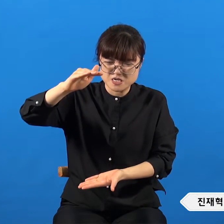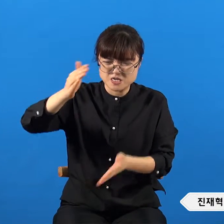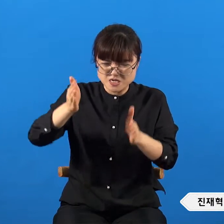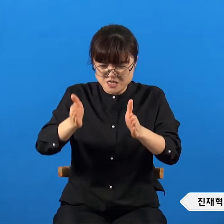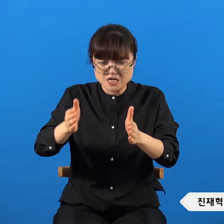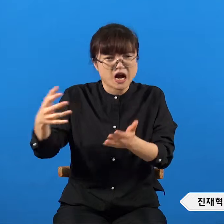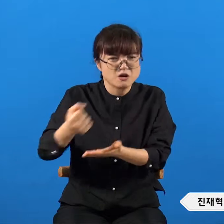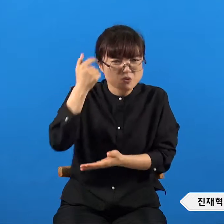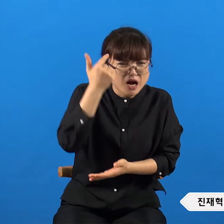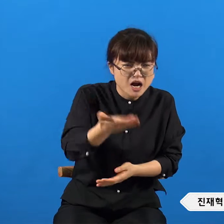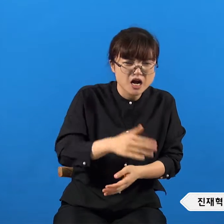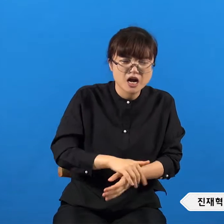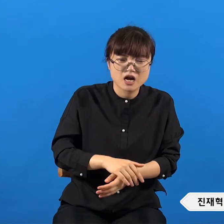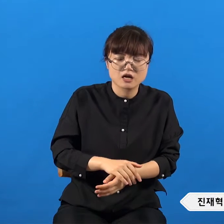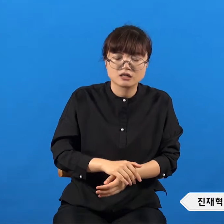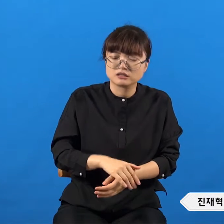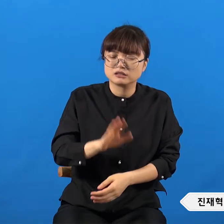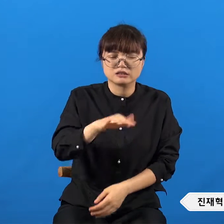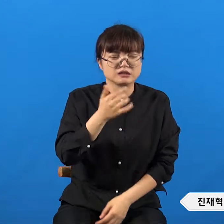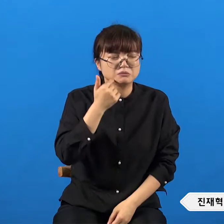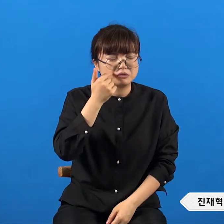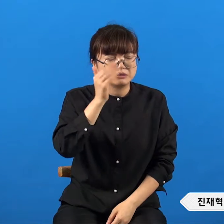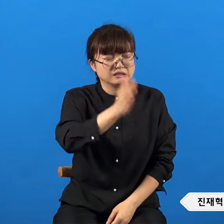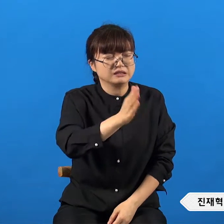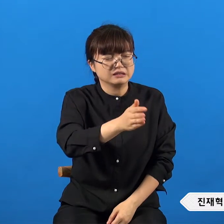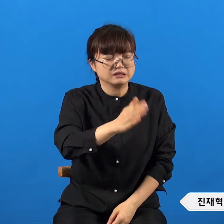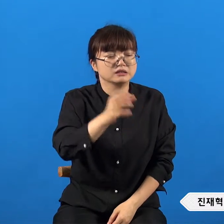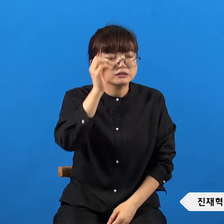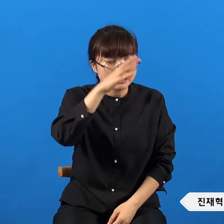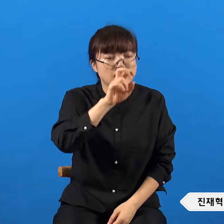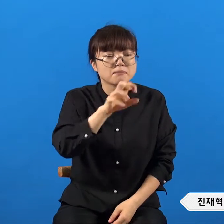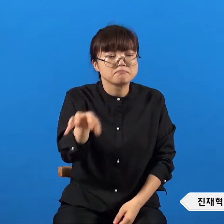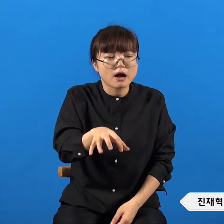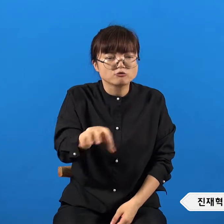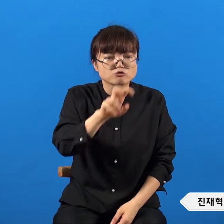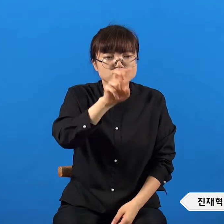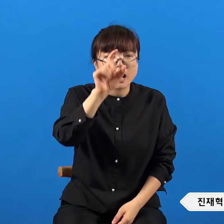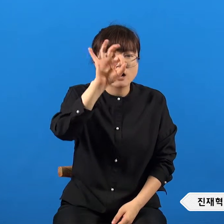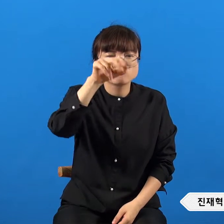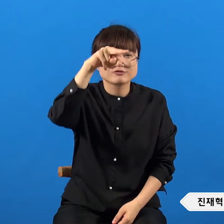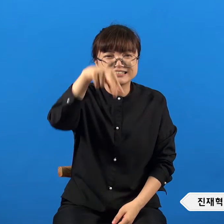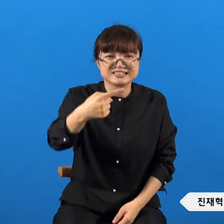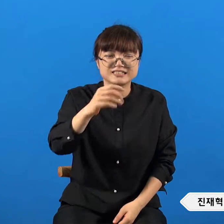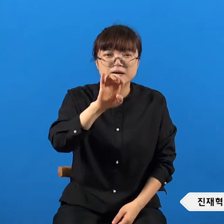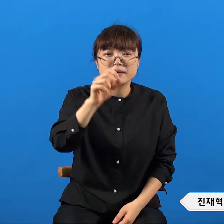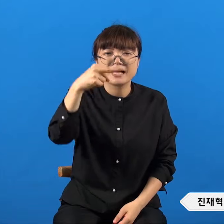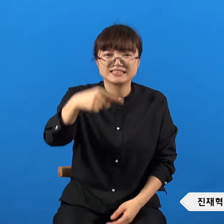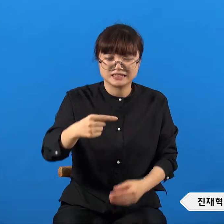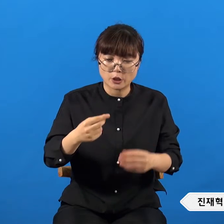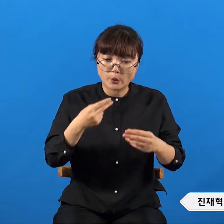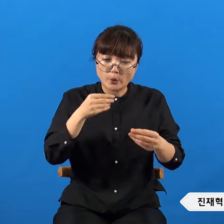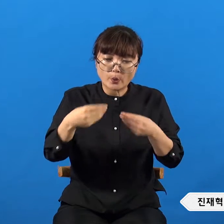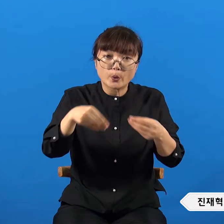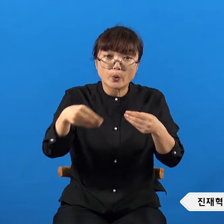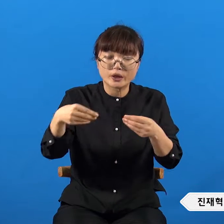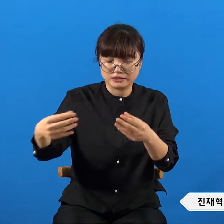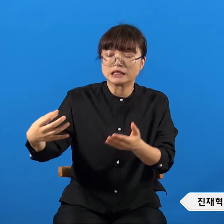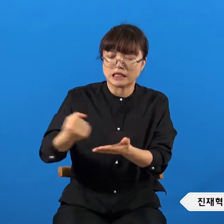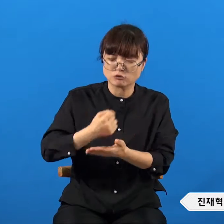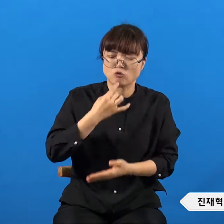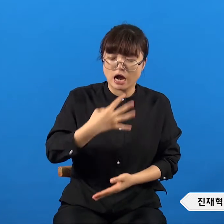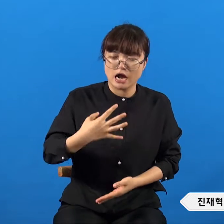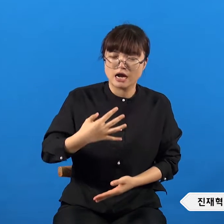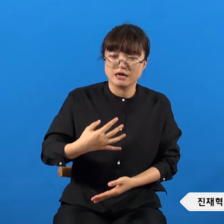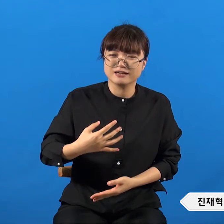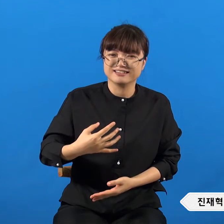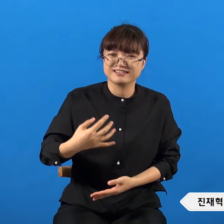가져올까요? 목사님 마우스 패드만 가져오라고 했답니다. 그래서 마우스 패드를 가지고 침례를